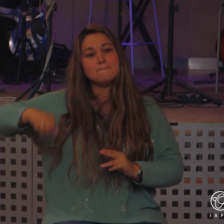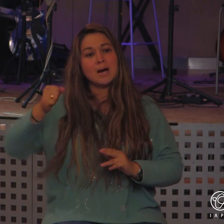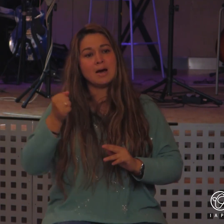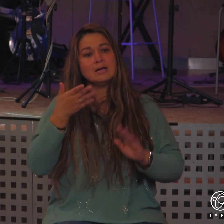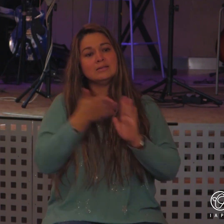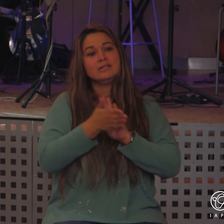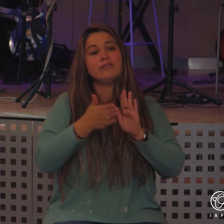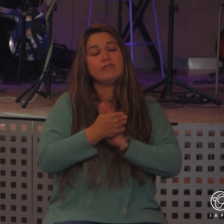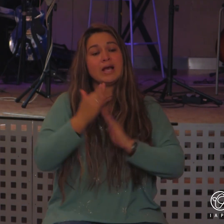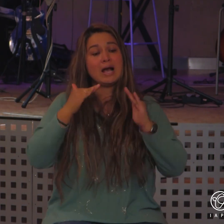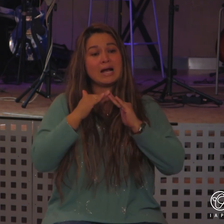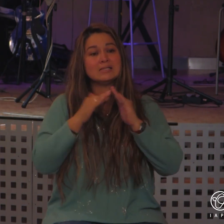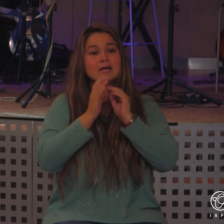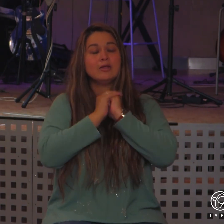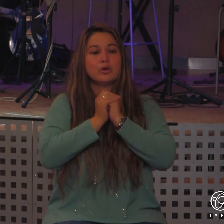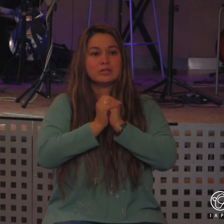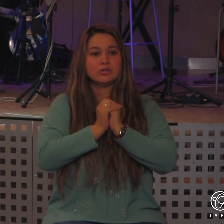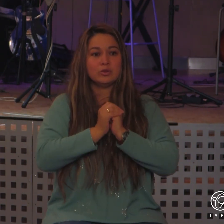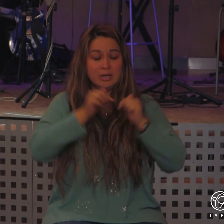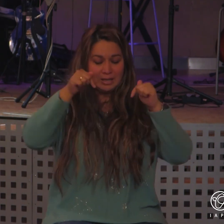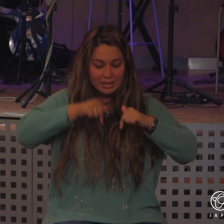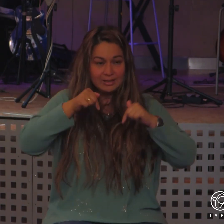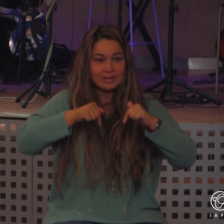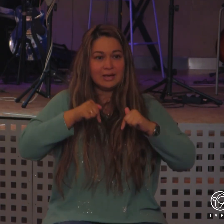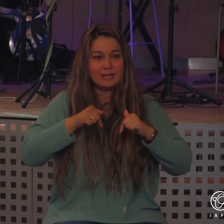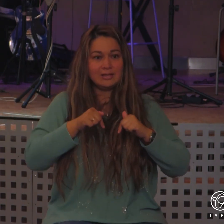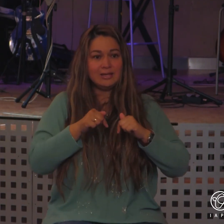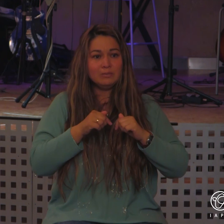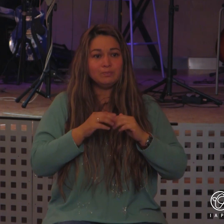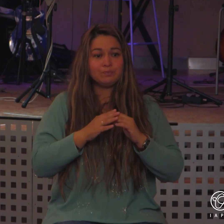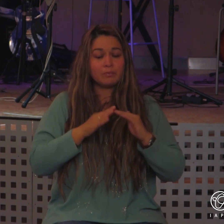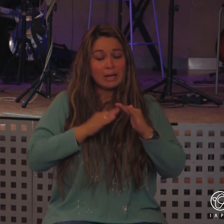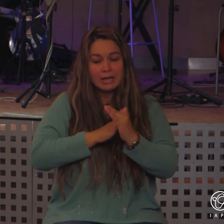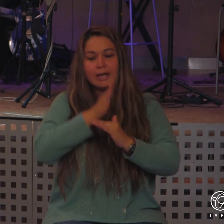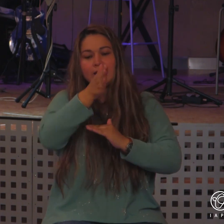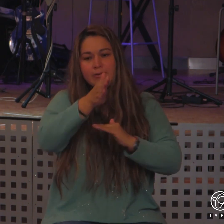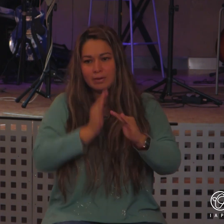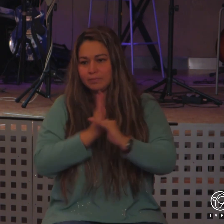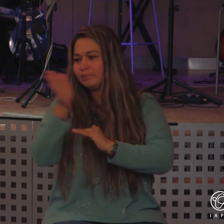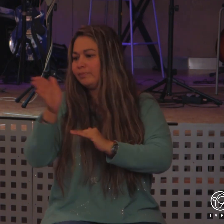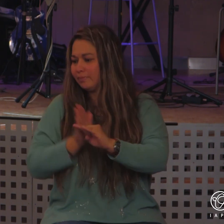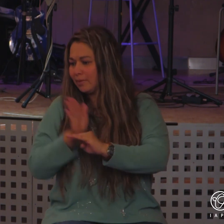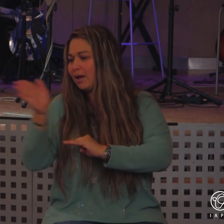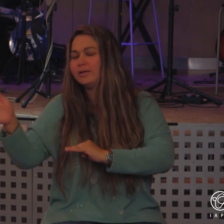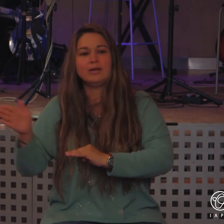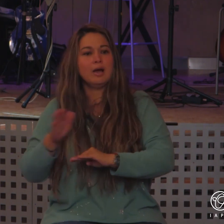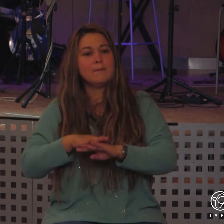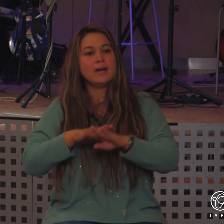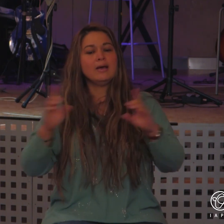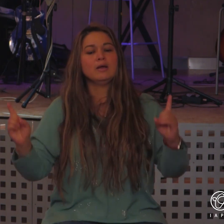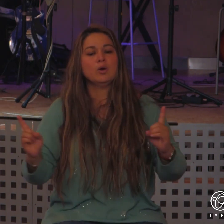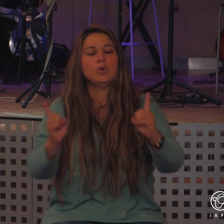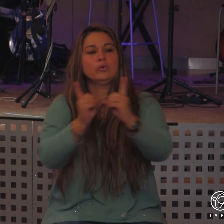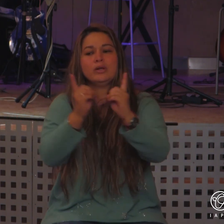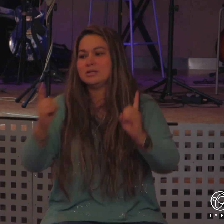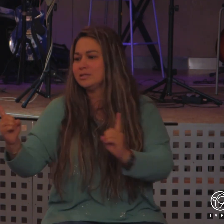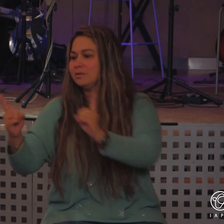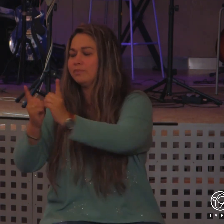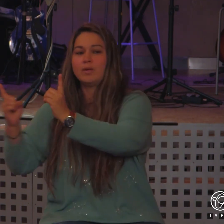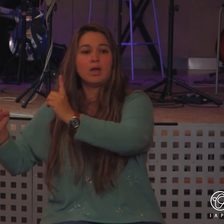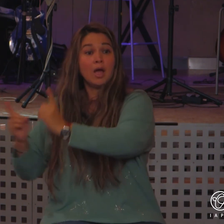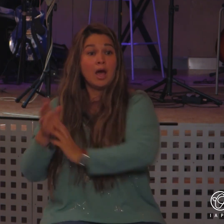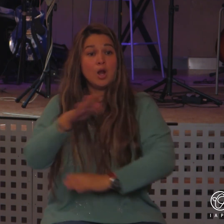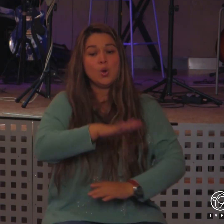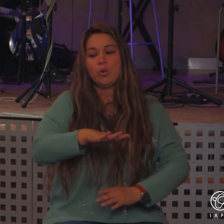su alabanza. Y desde ahí salía cada año para encontrarse con la iglesia, para encontrarse con cada uno